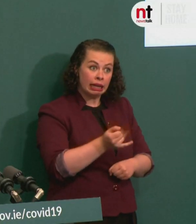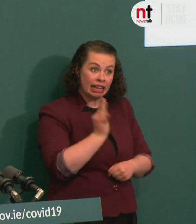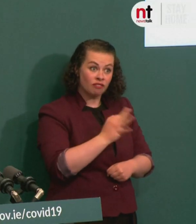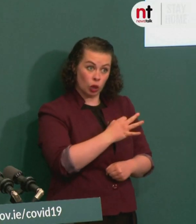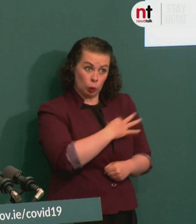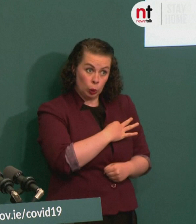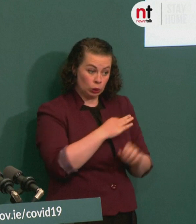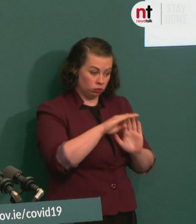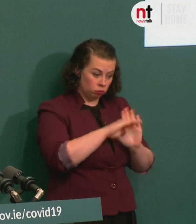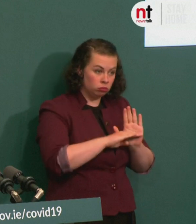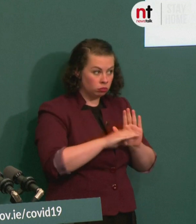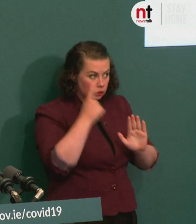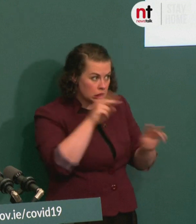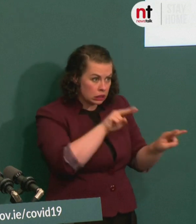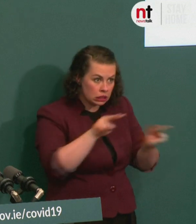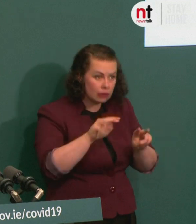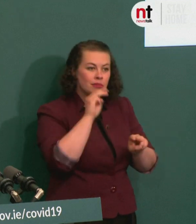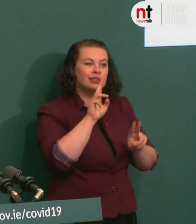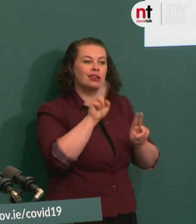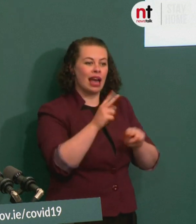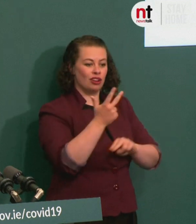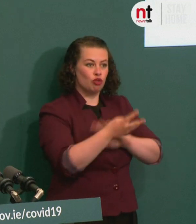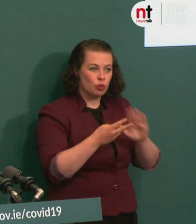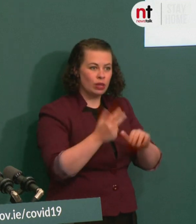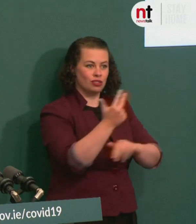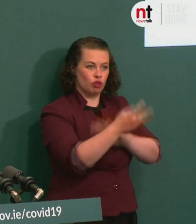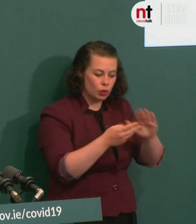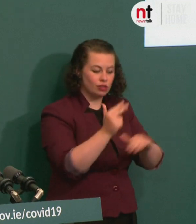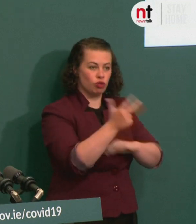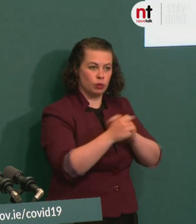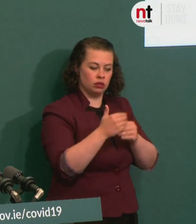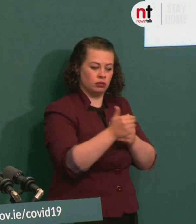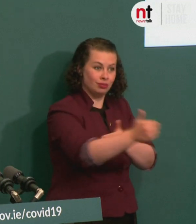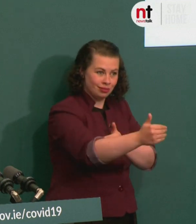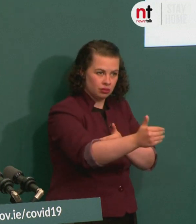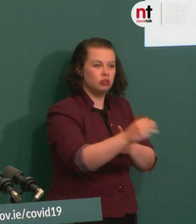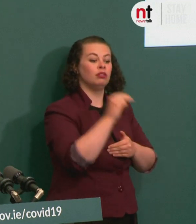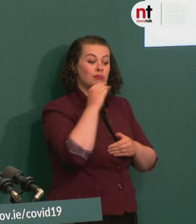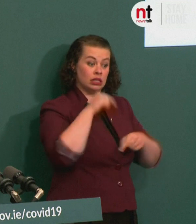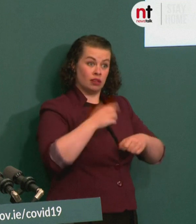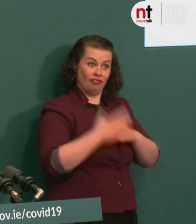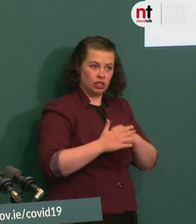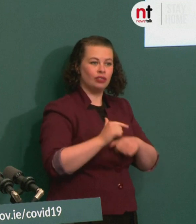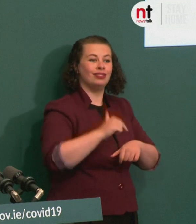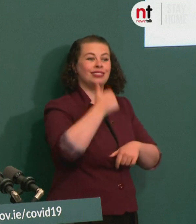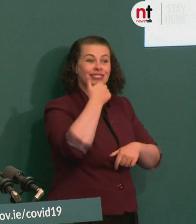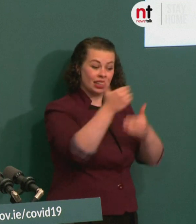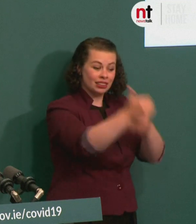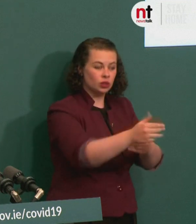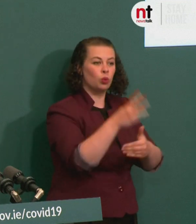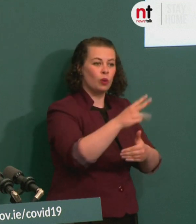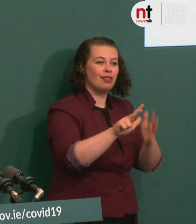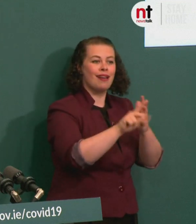Wenn alles gut geht, werden wir alle 3 Wochen eine neue Phase der Wiedereröffnung unseres Landes erleben. Die nächste Überprüfung findet am 5. Juni statt.